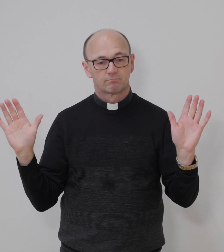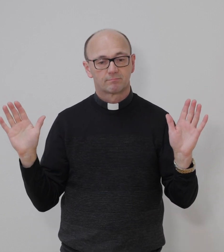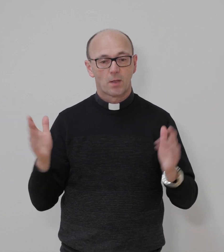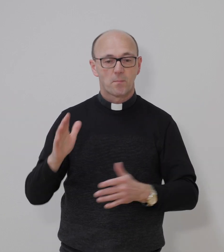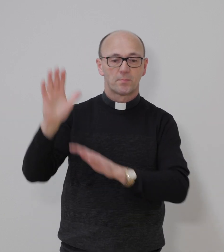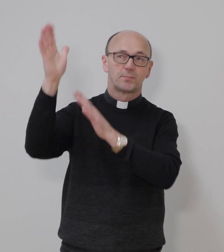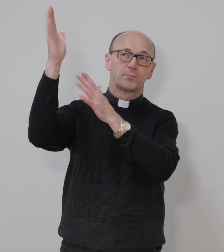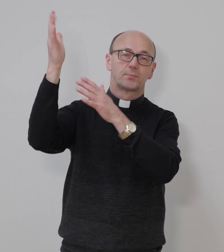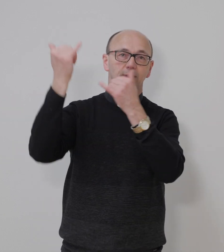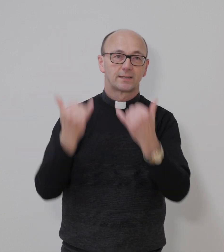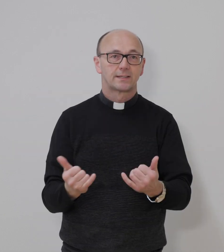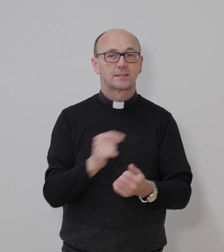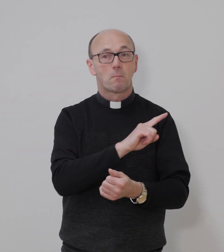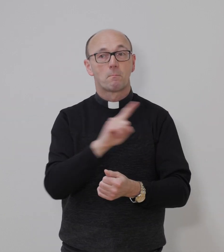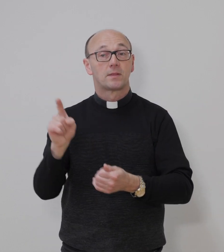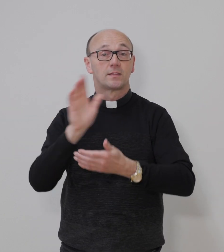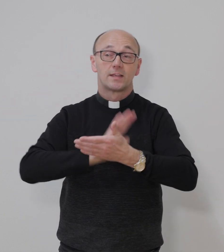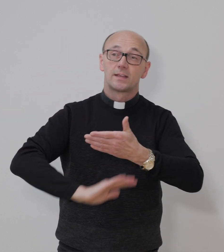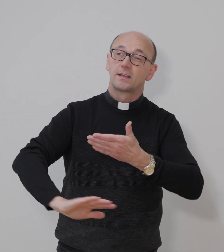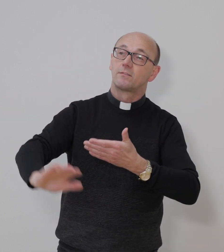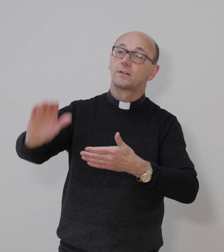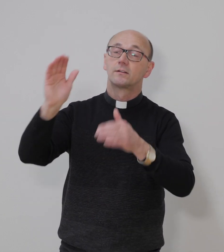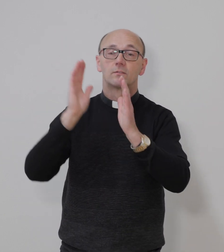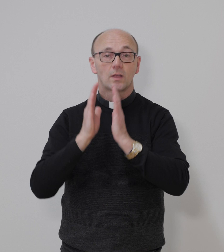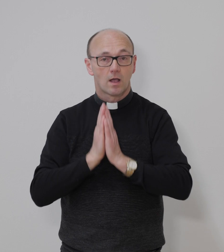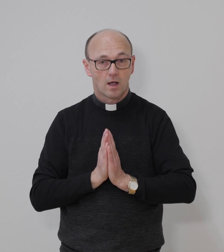Ewigkeit. Amen.